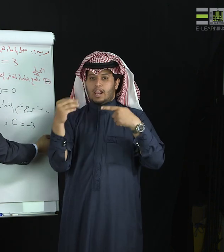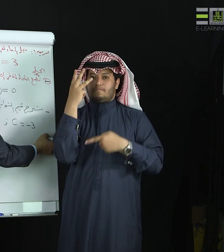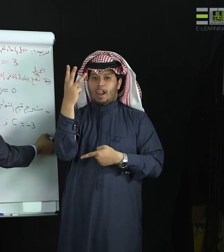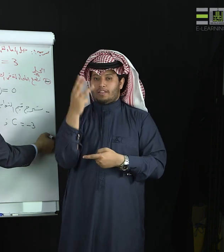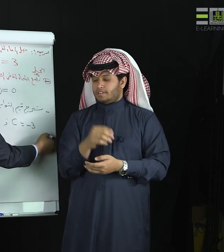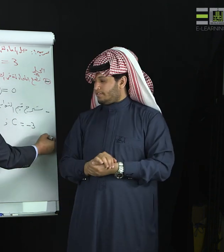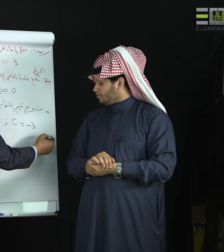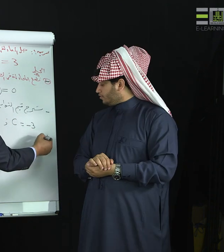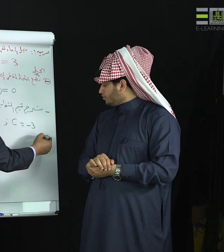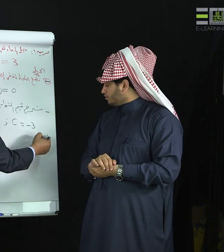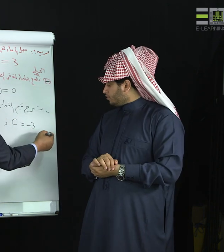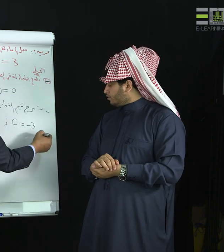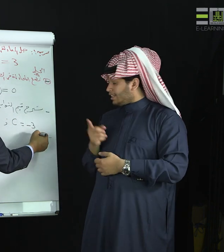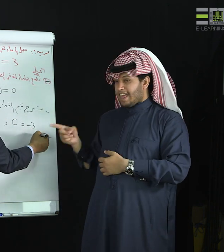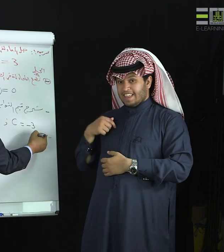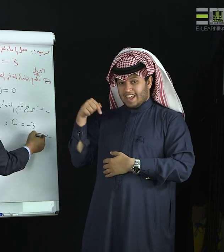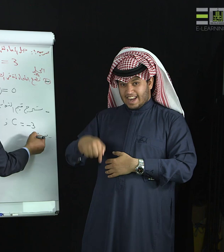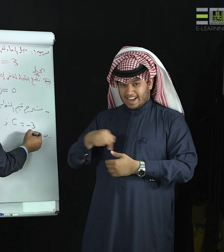الخطوة التالتة نعوض